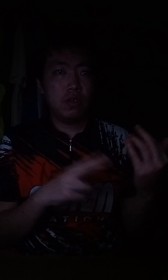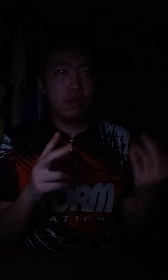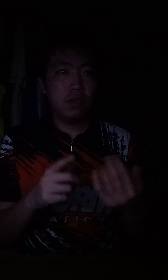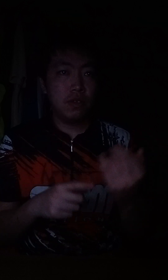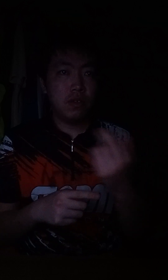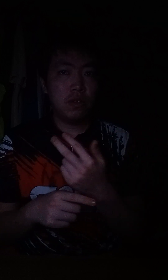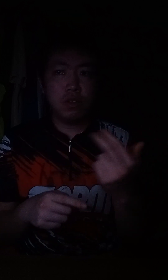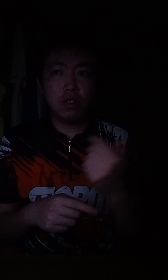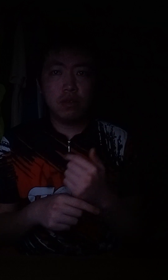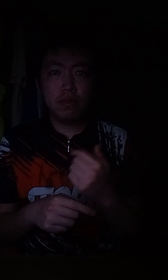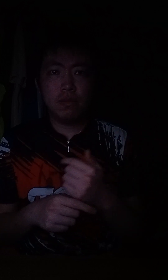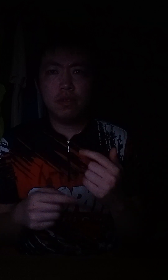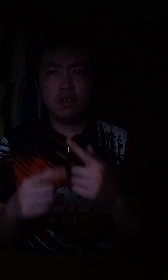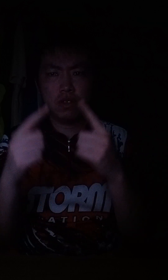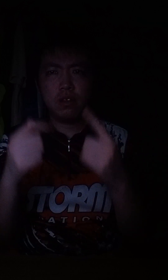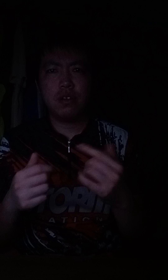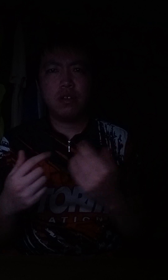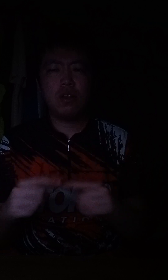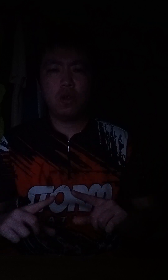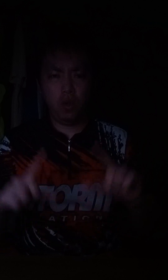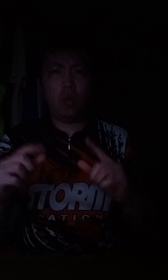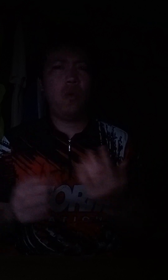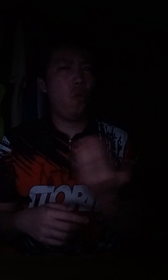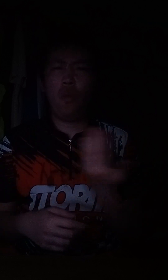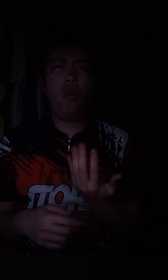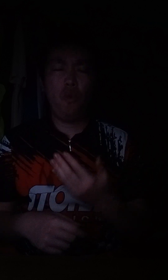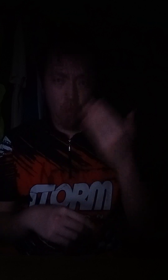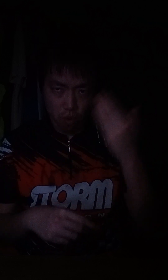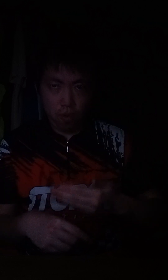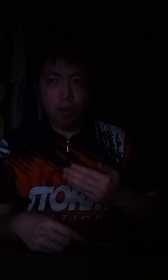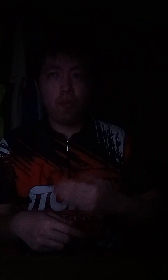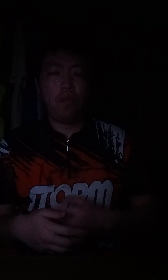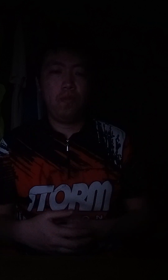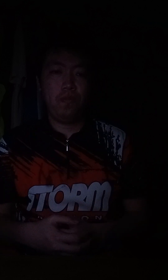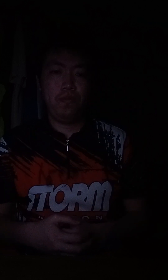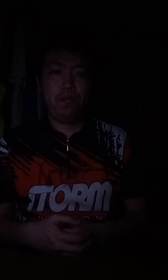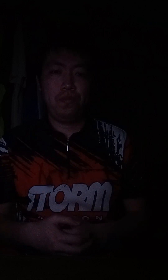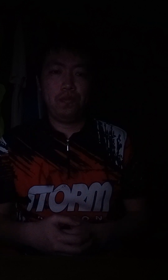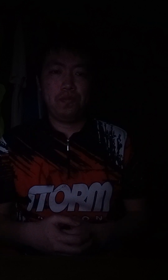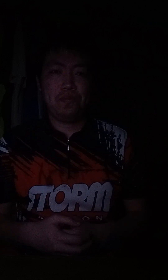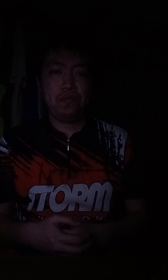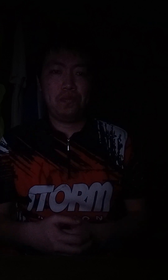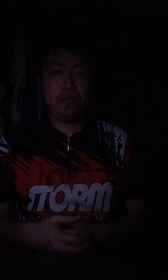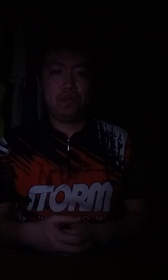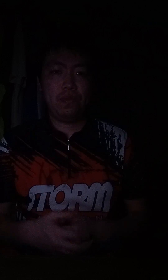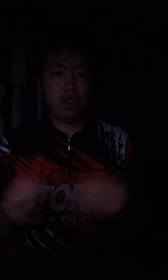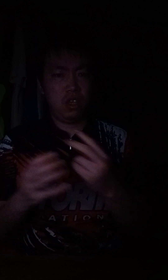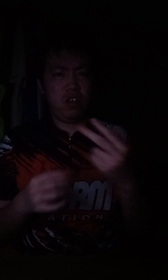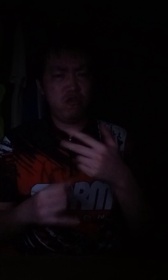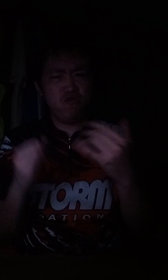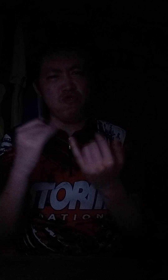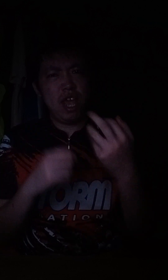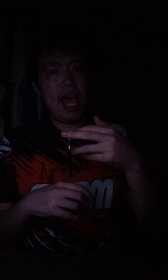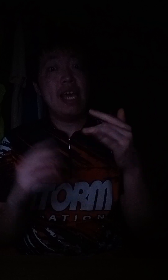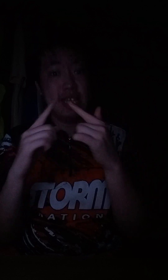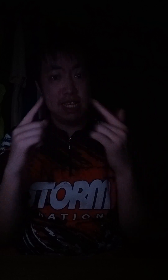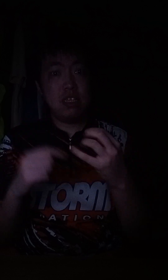병원으로 옮겨졌지만 생명엔 지장이 없는 것으로 전해졌습니다. 60대 버스기사 A씨는 브레이크가